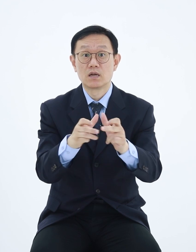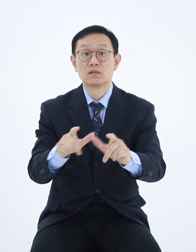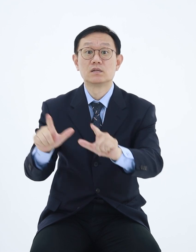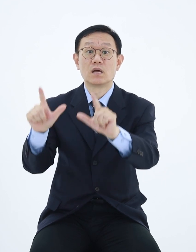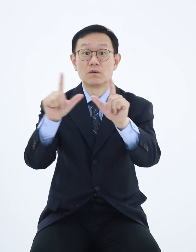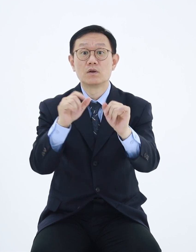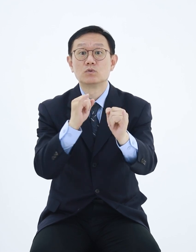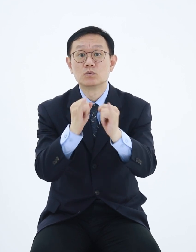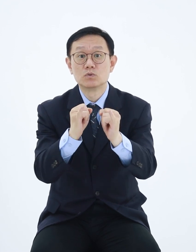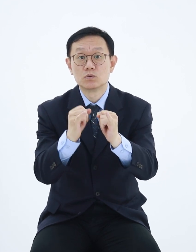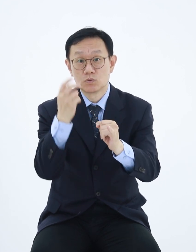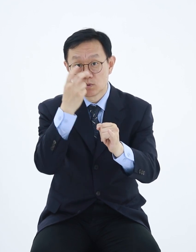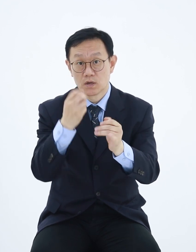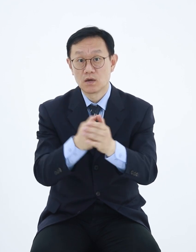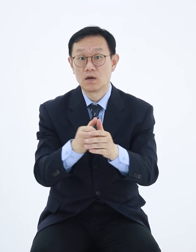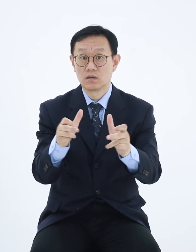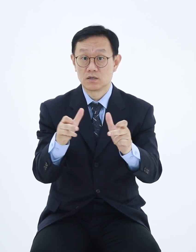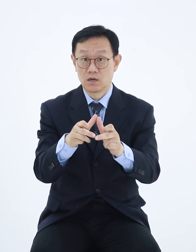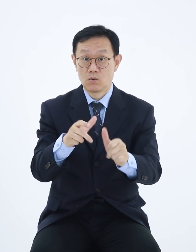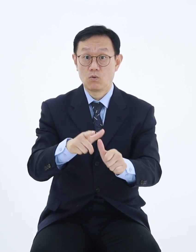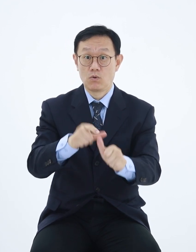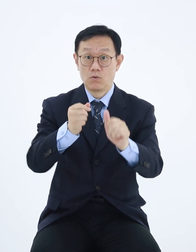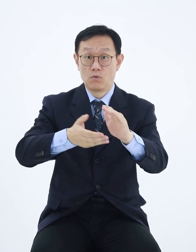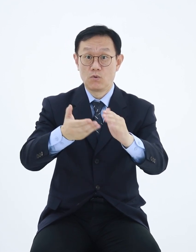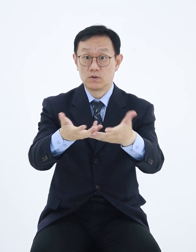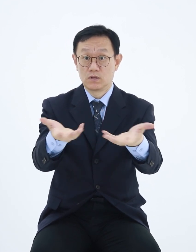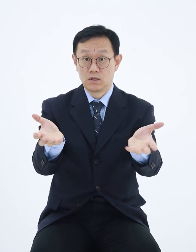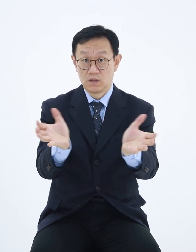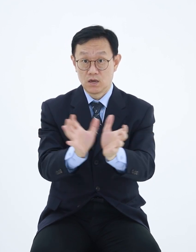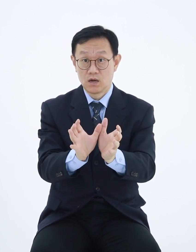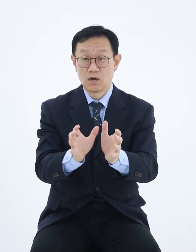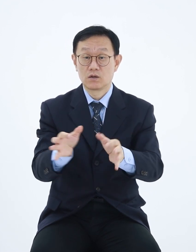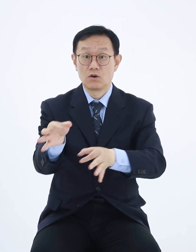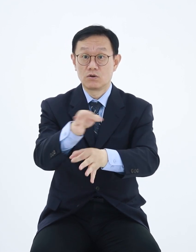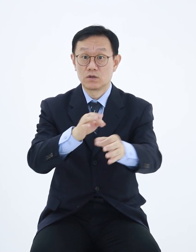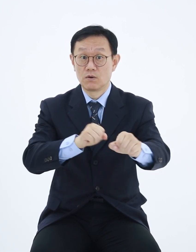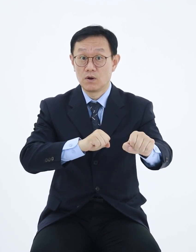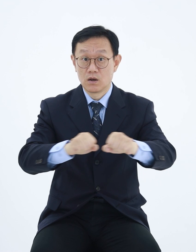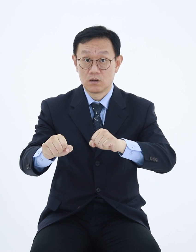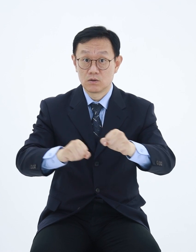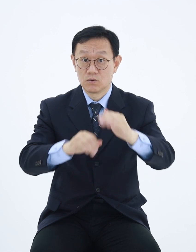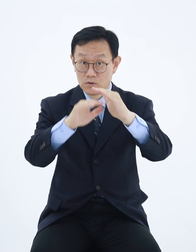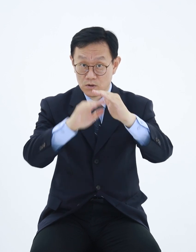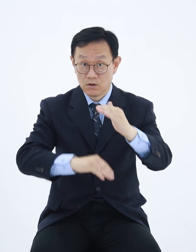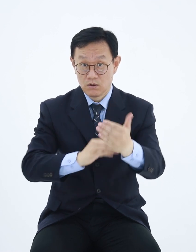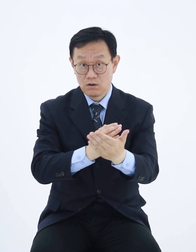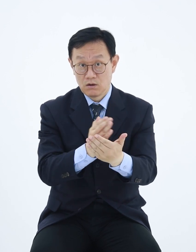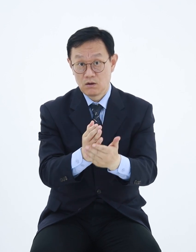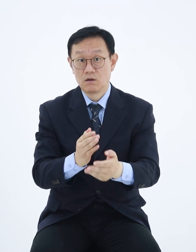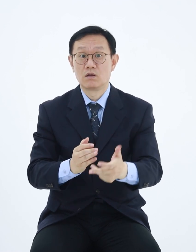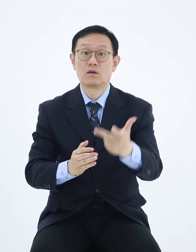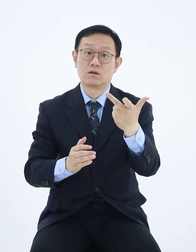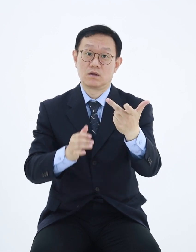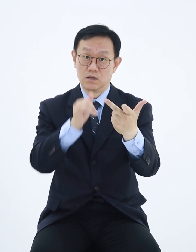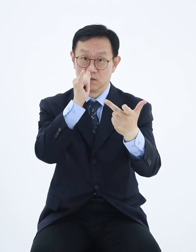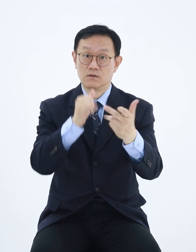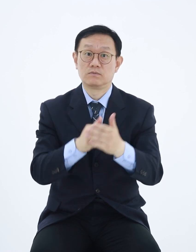조사, 한국장애인 고용공단 장애인 경제활동 실태조사 등 총 17개가 있습니다. 유엔